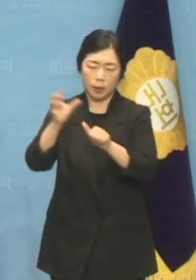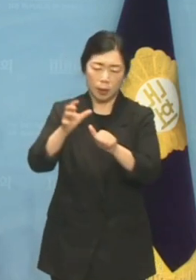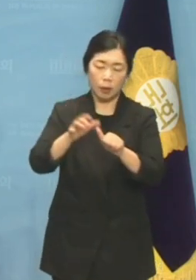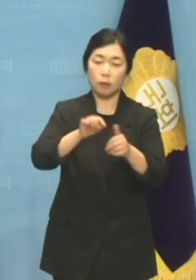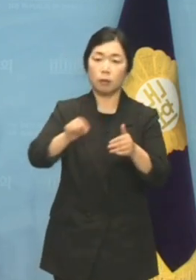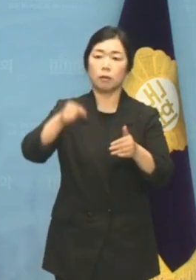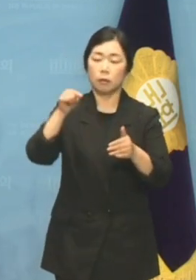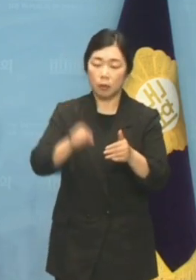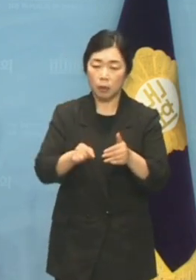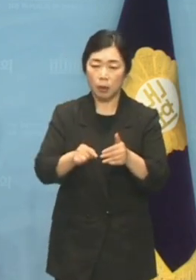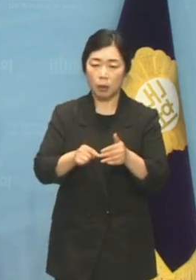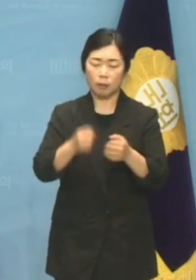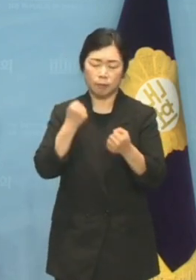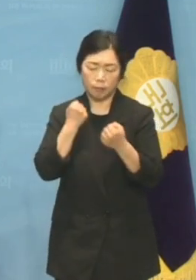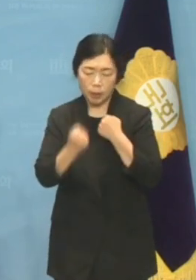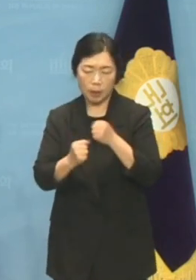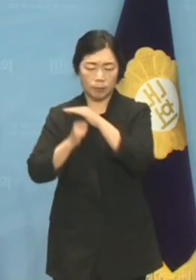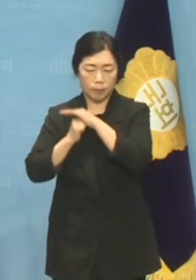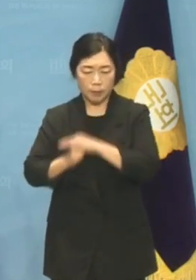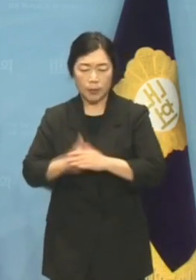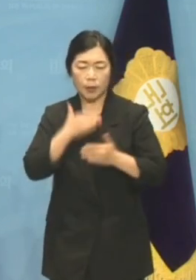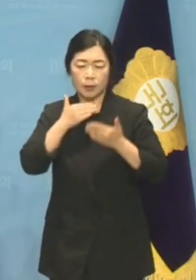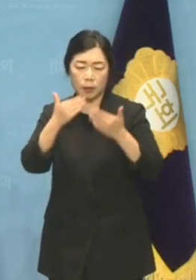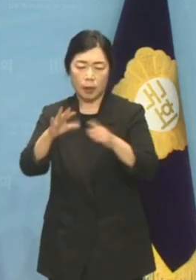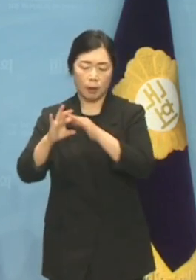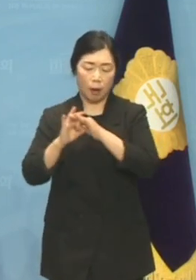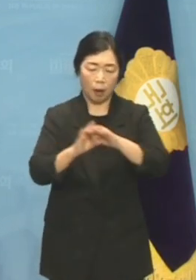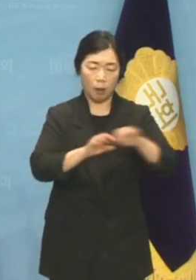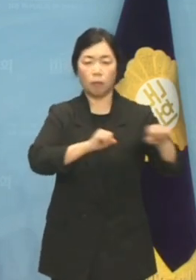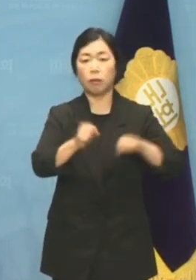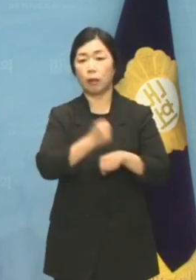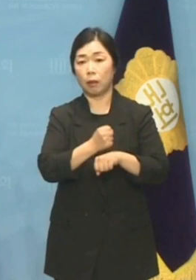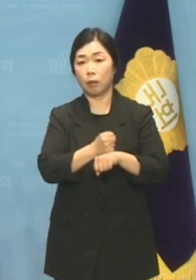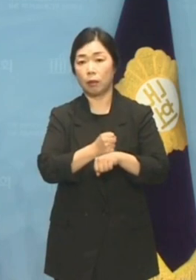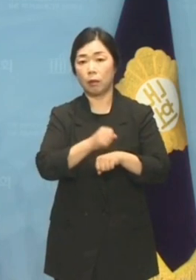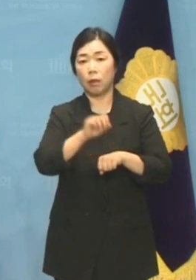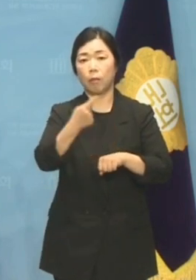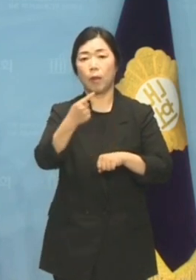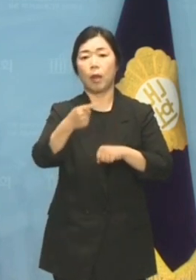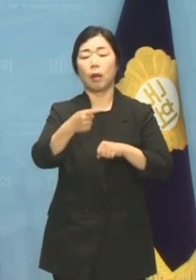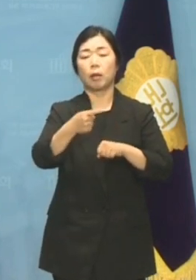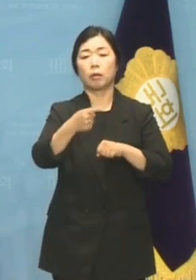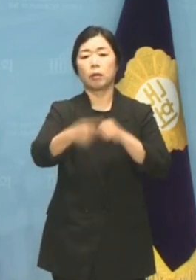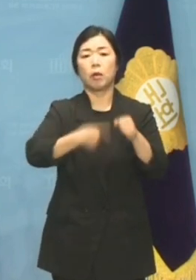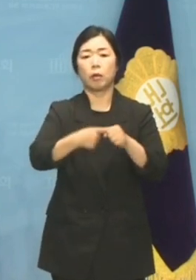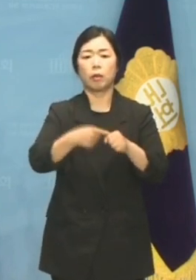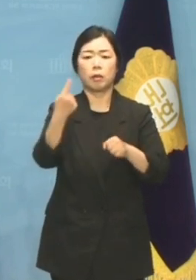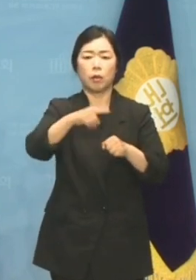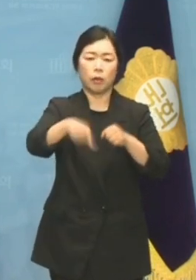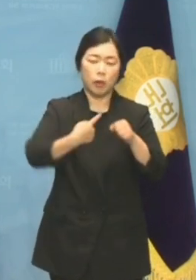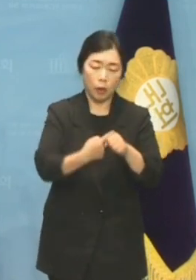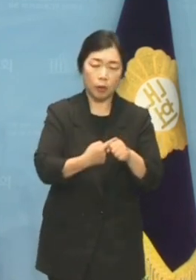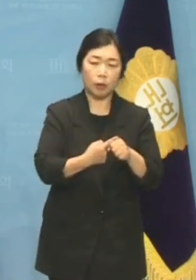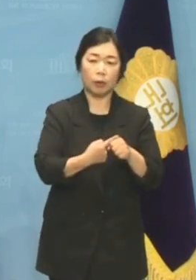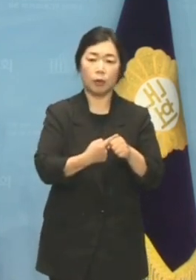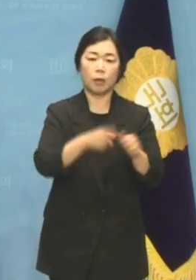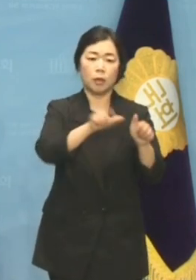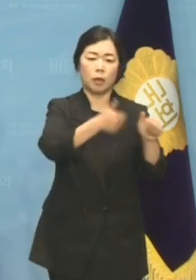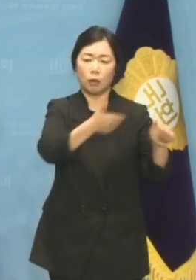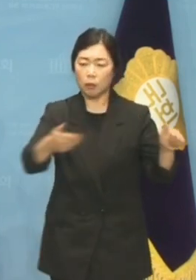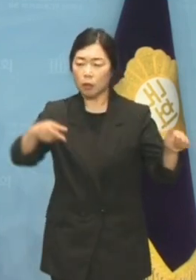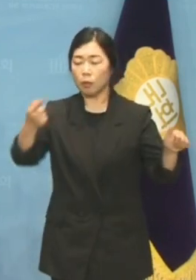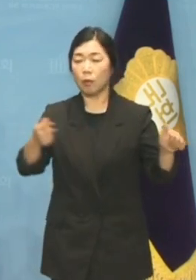속에서도 숭고한 희생은 멈추지 않았습니다. 100년이 가고 1000년이 지나도